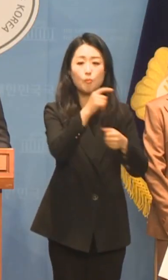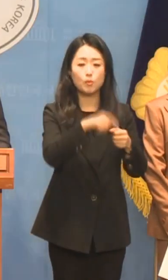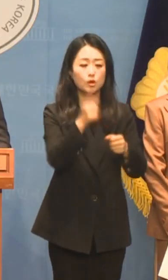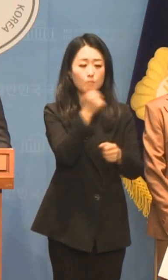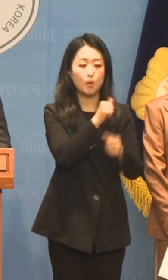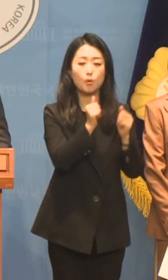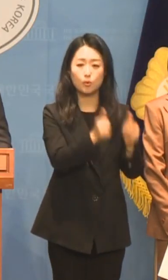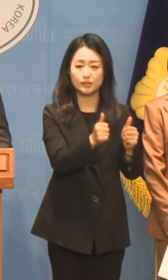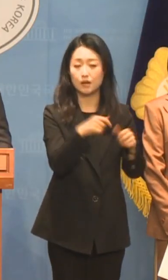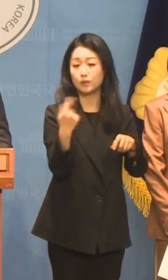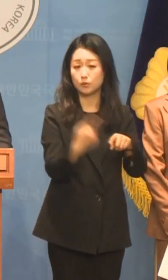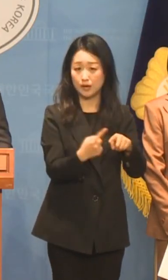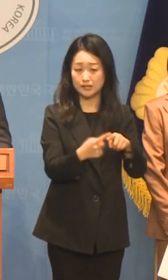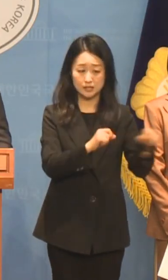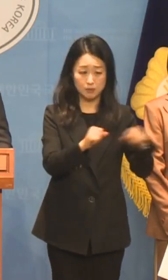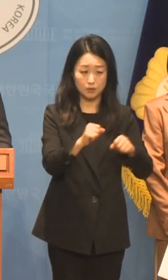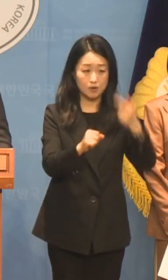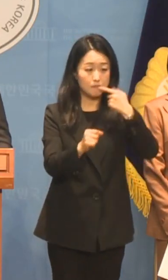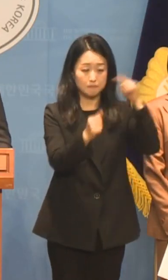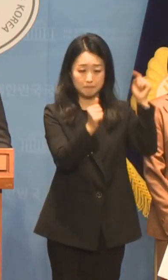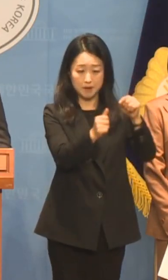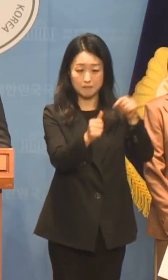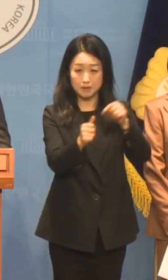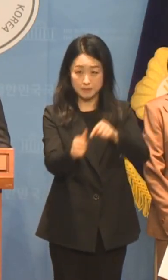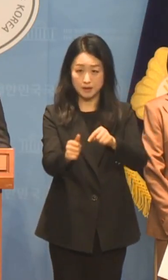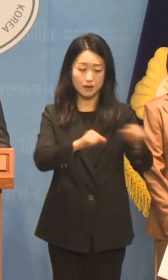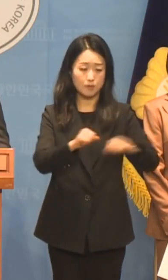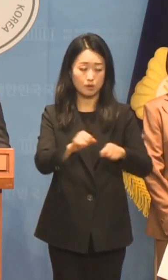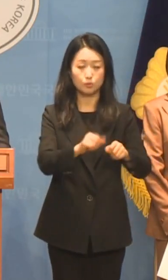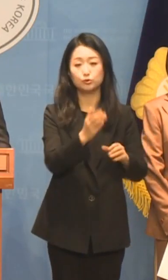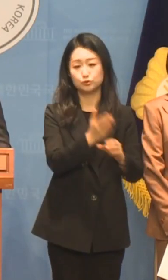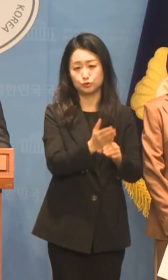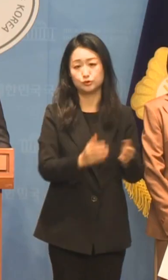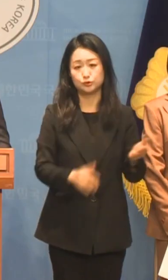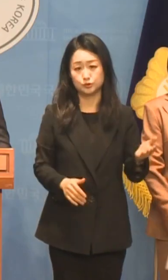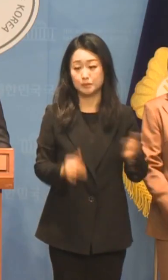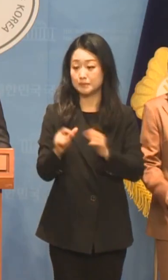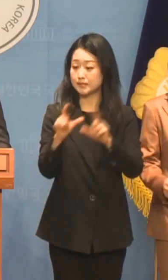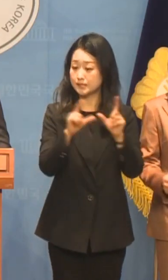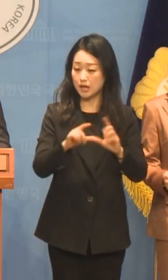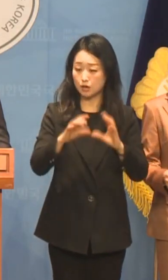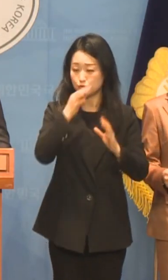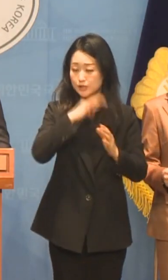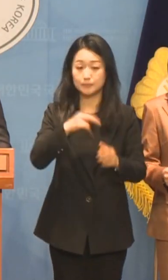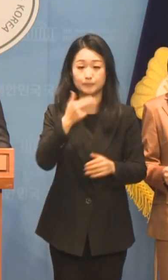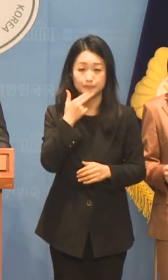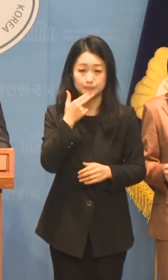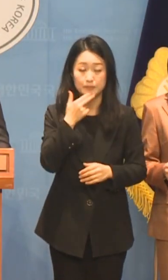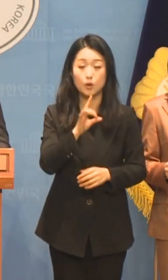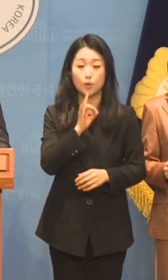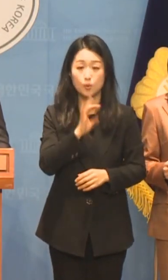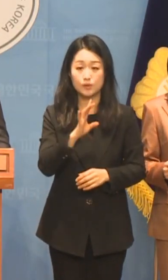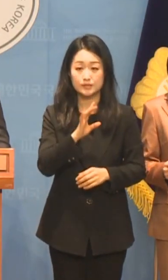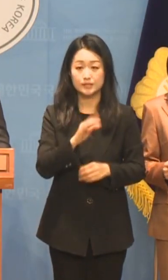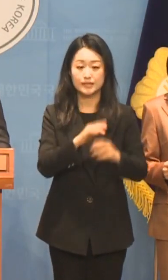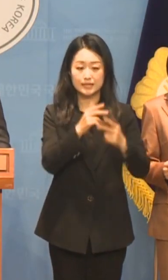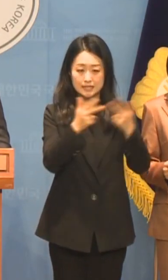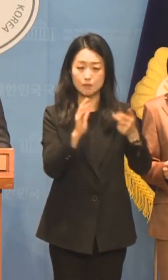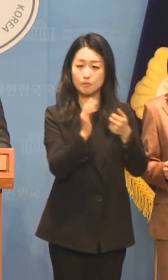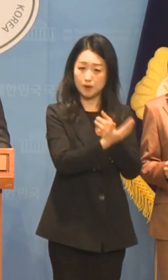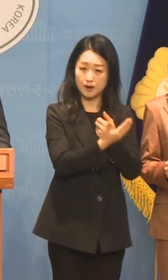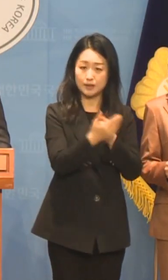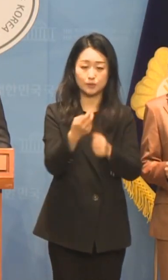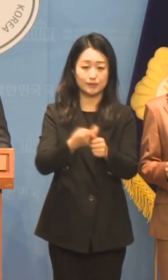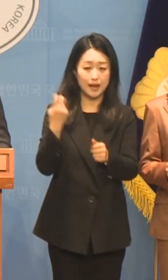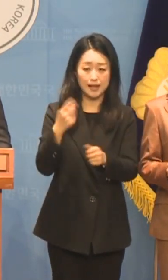변호인단 그리고 하명 입법기구로 전락했습니다. 민생과 국익은 없고 오로지 방탄,